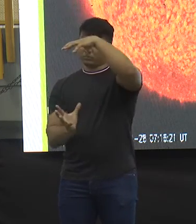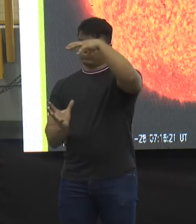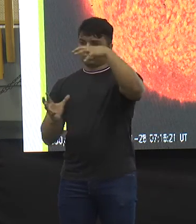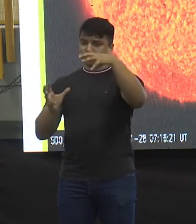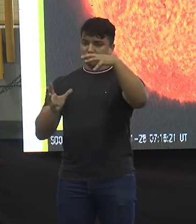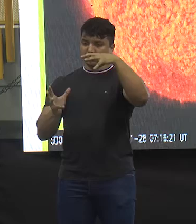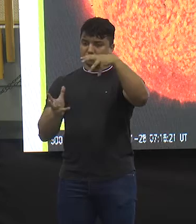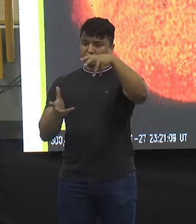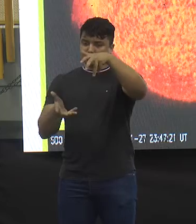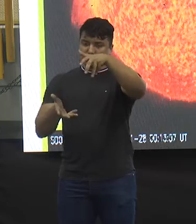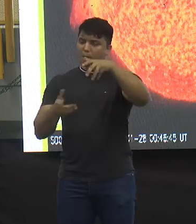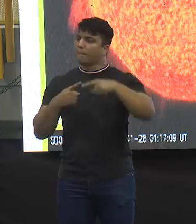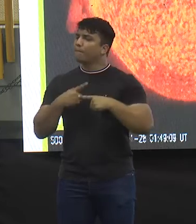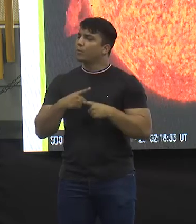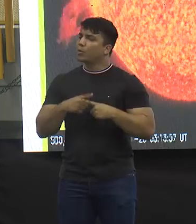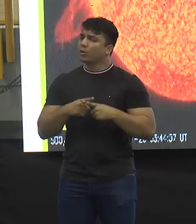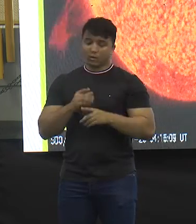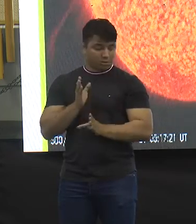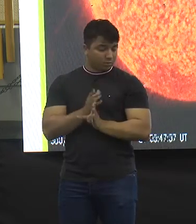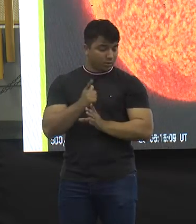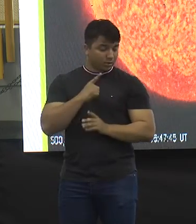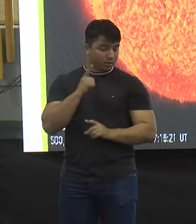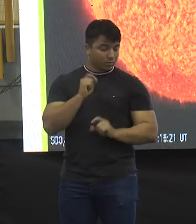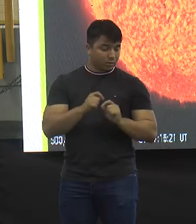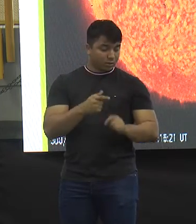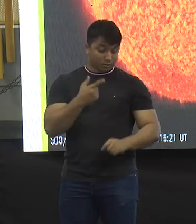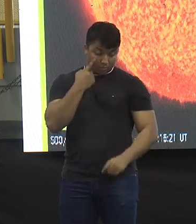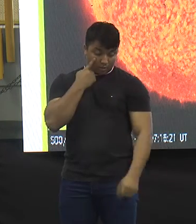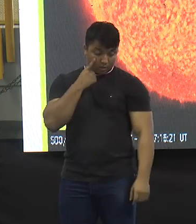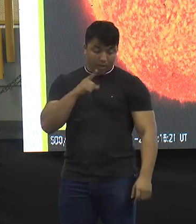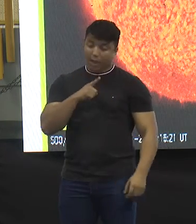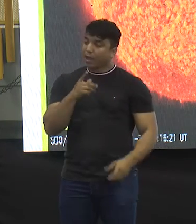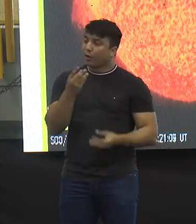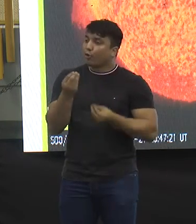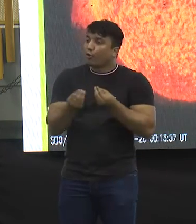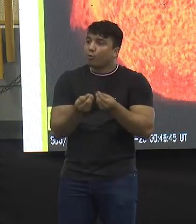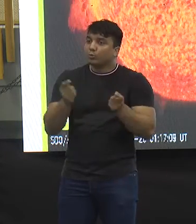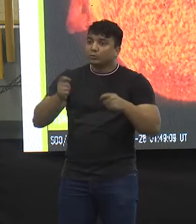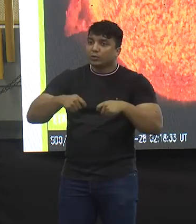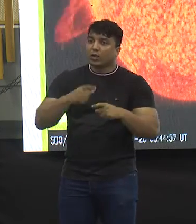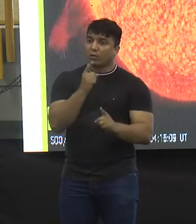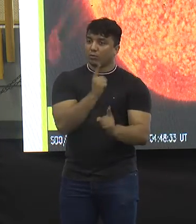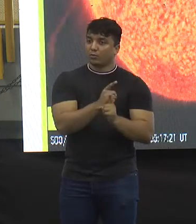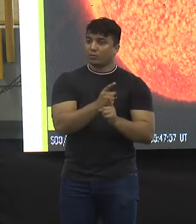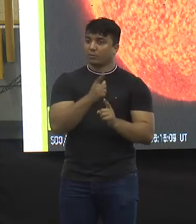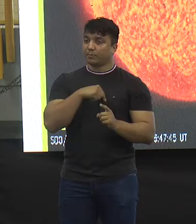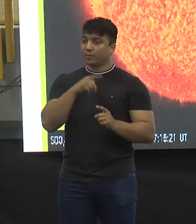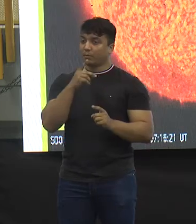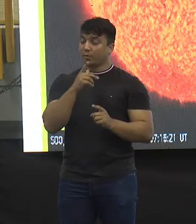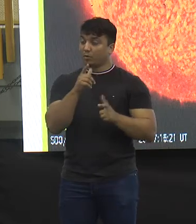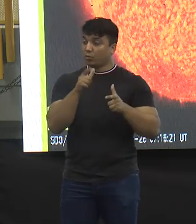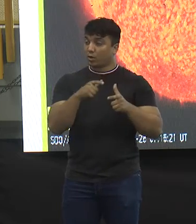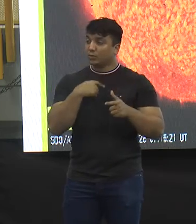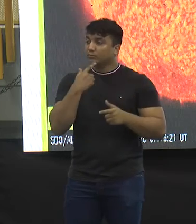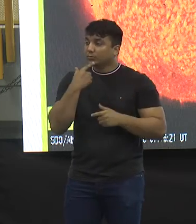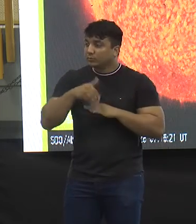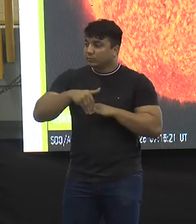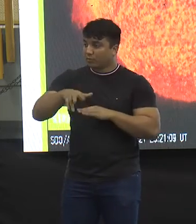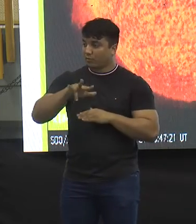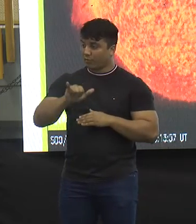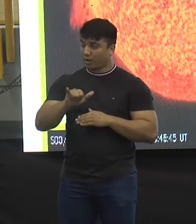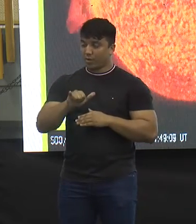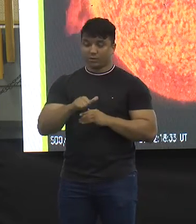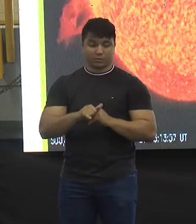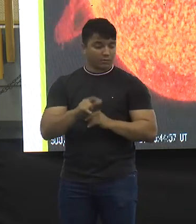importante. Porque é esse eixo de inclinação que define um posicionamento que daqui a pouco a gente